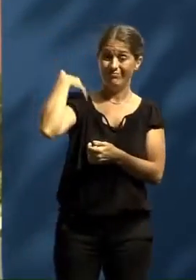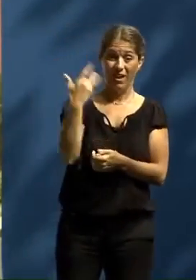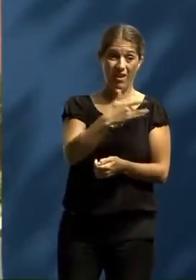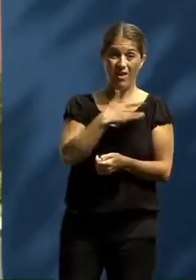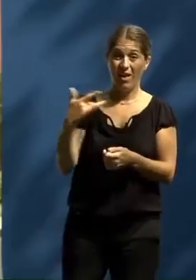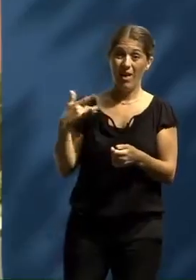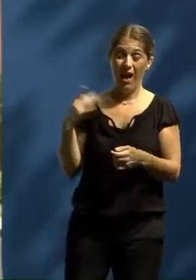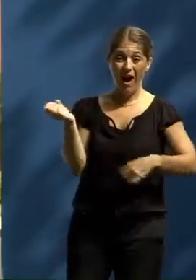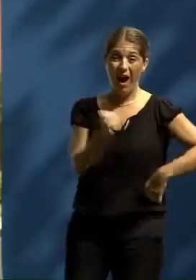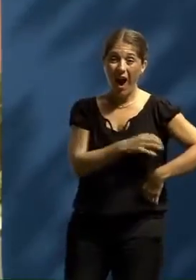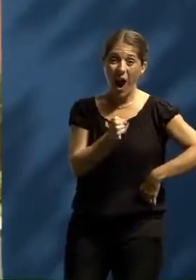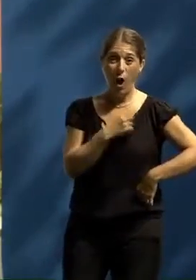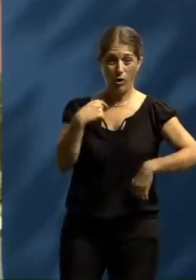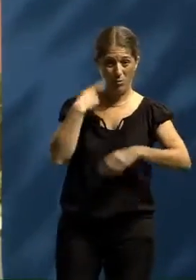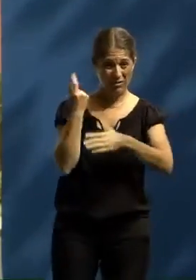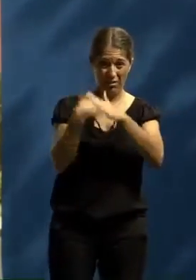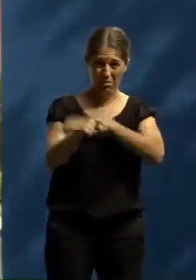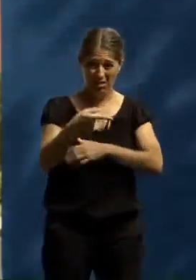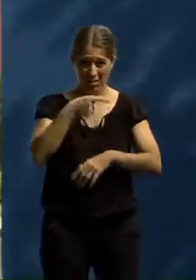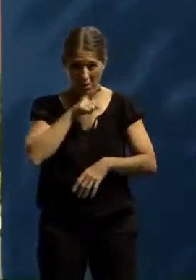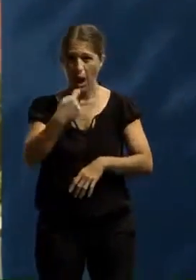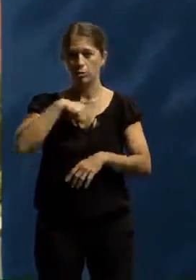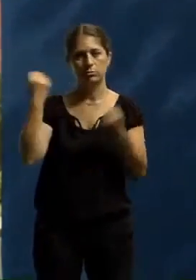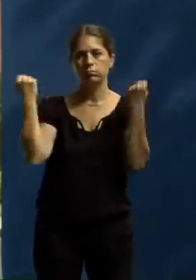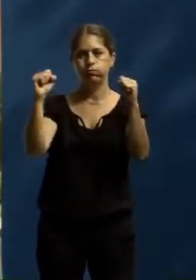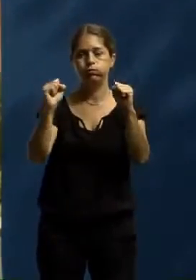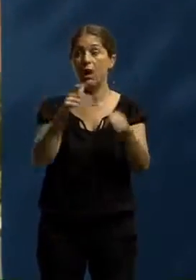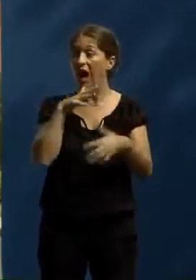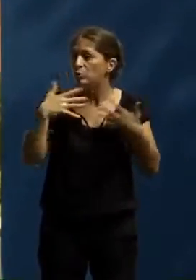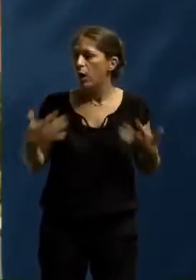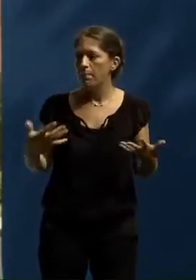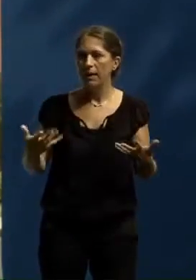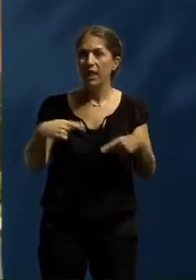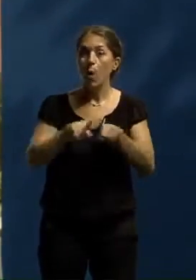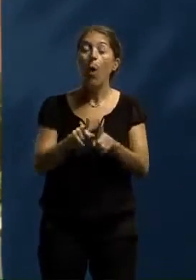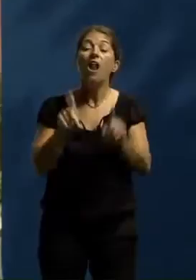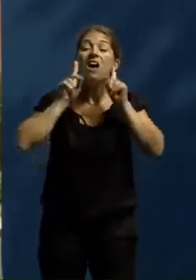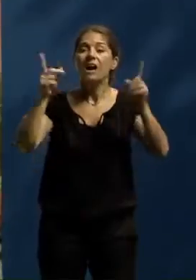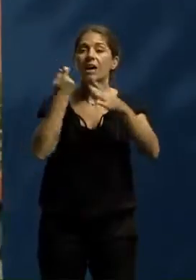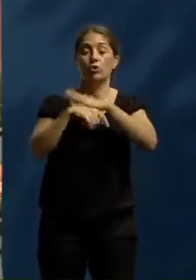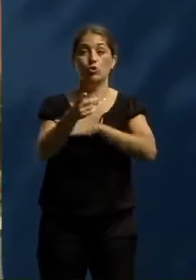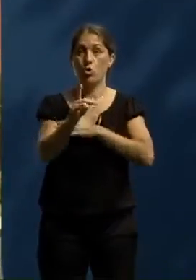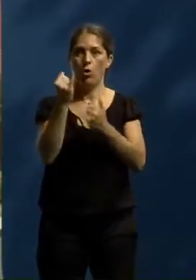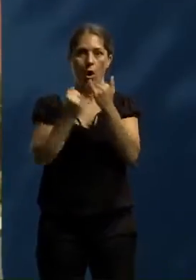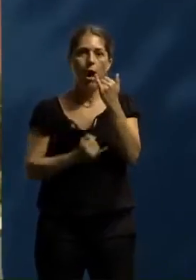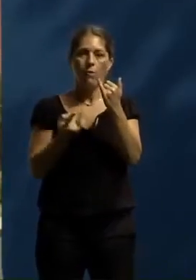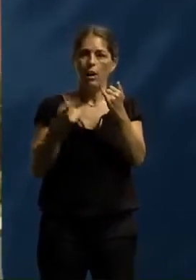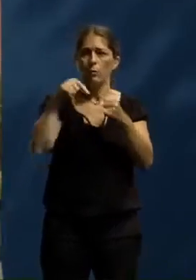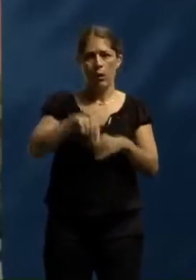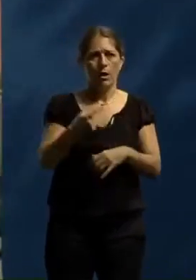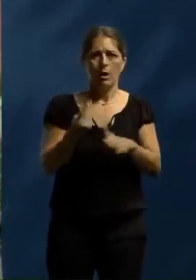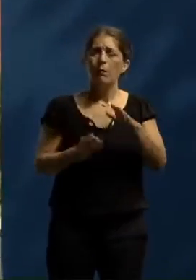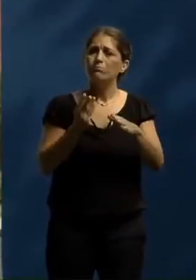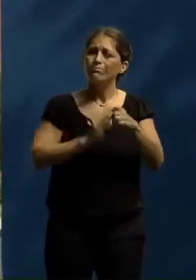galegas, podendo ser inda hoxe o aforro galego un motor de investimento no noso país e agora é un motor de fuga de